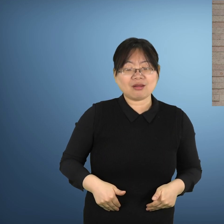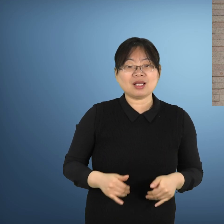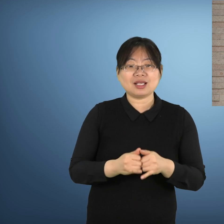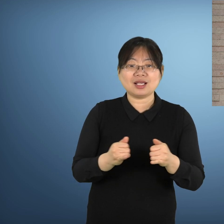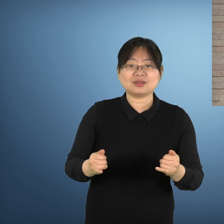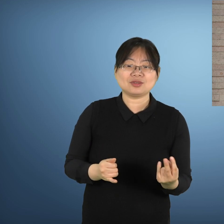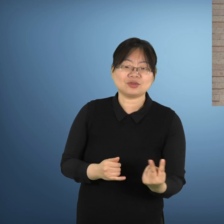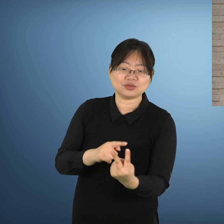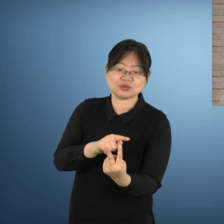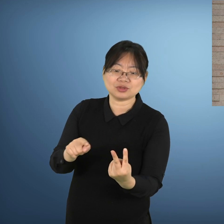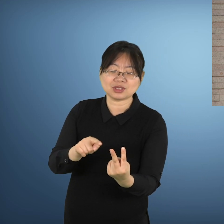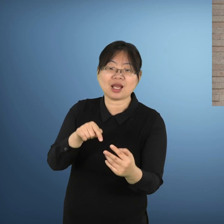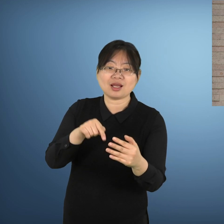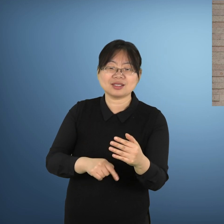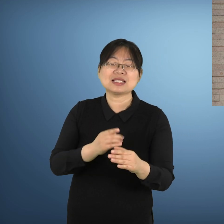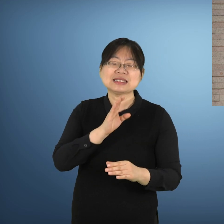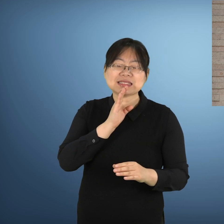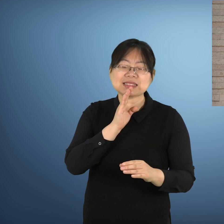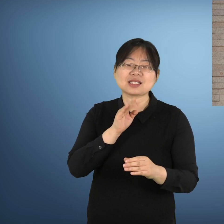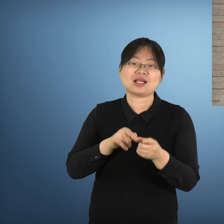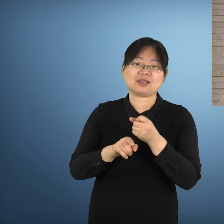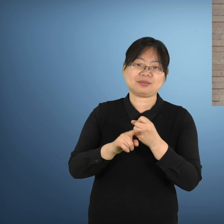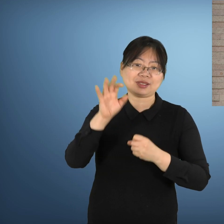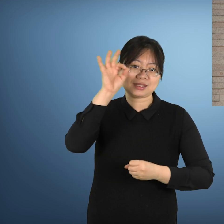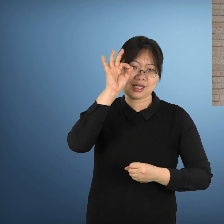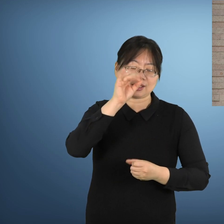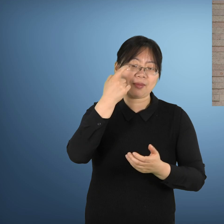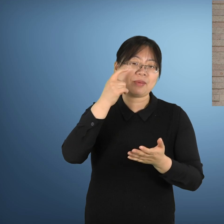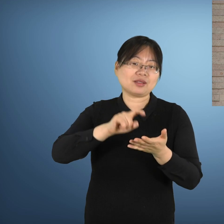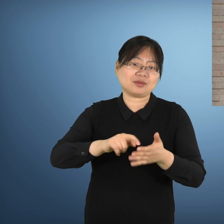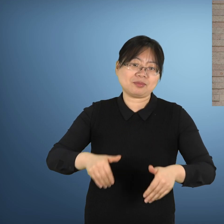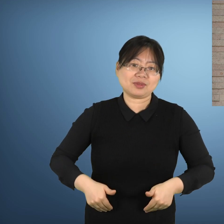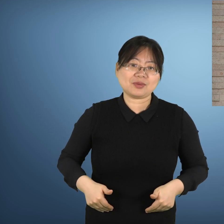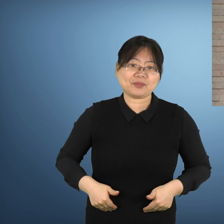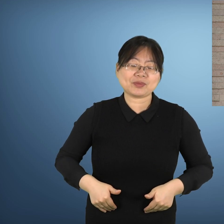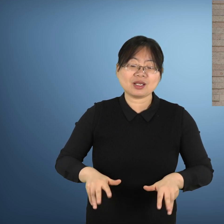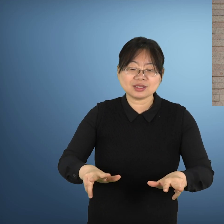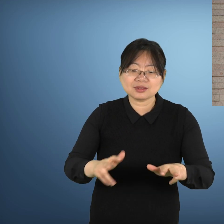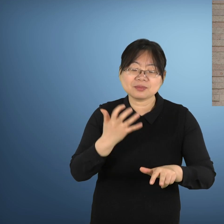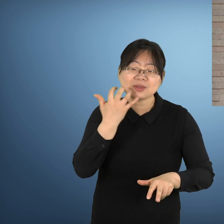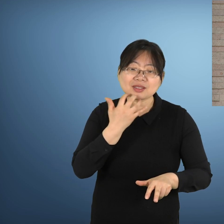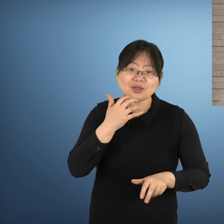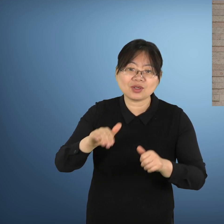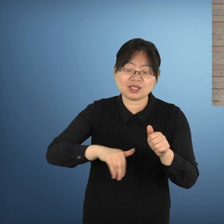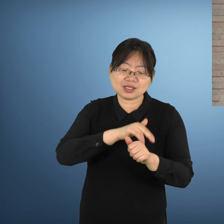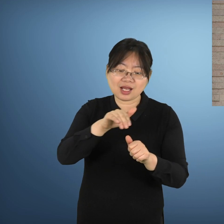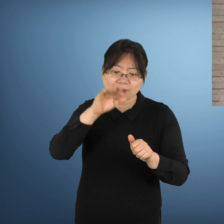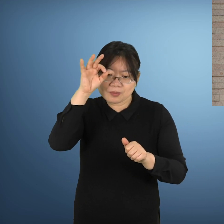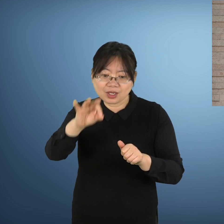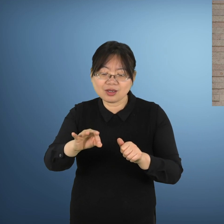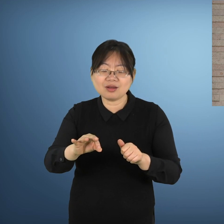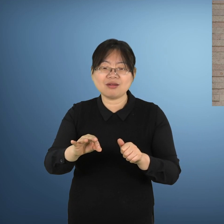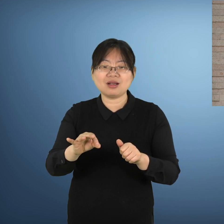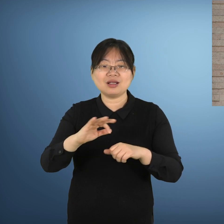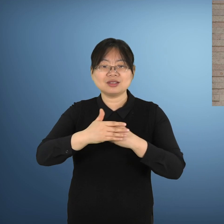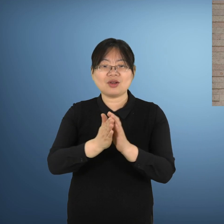속에서 본질을 찾는 거예요. 그래서 이 베드로의 상황을 훗날 성경 기자가 어떻게